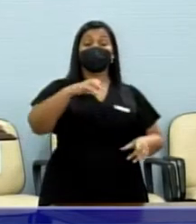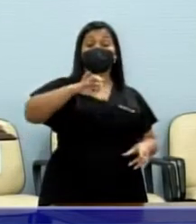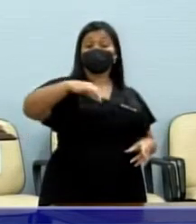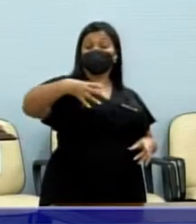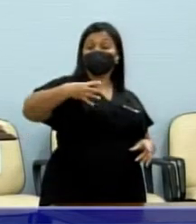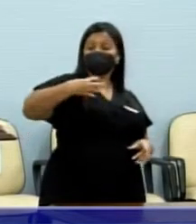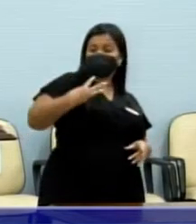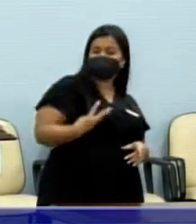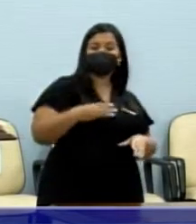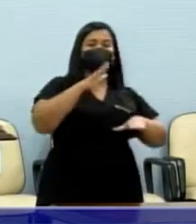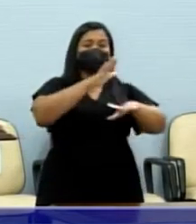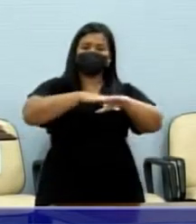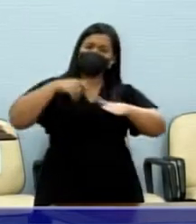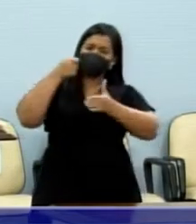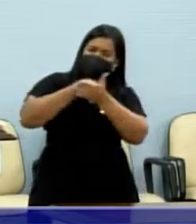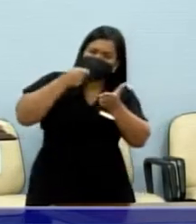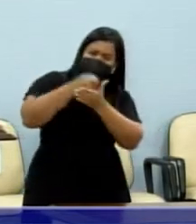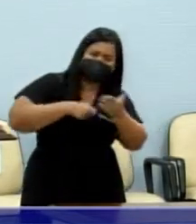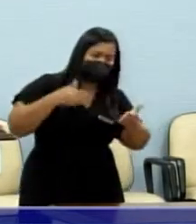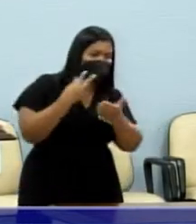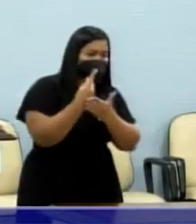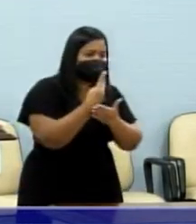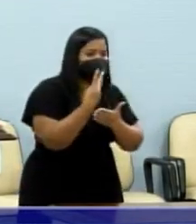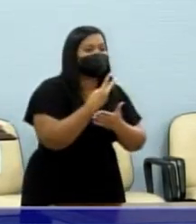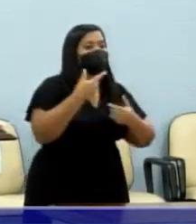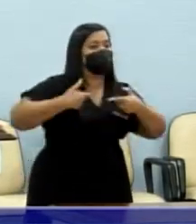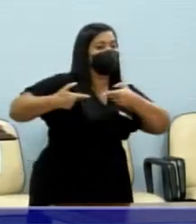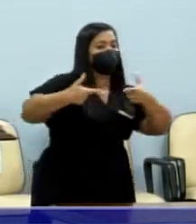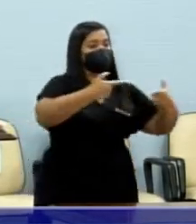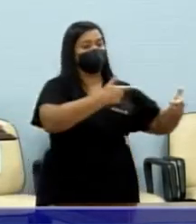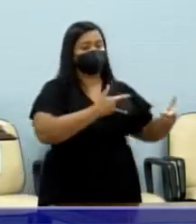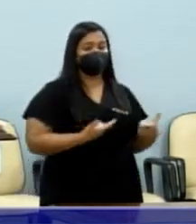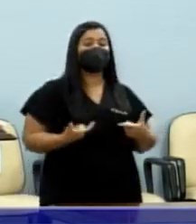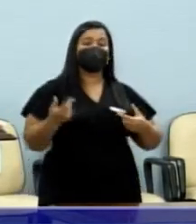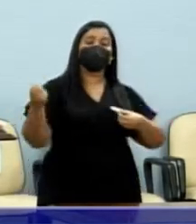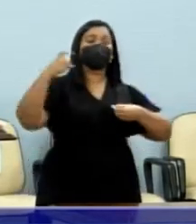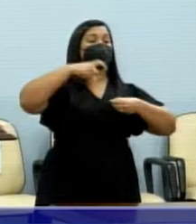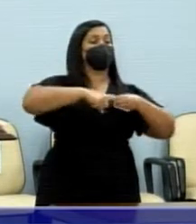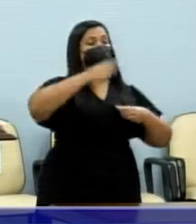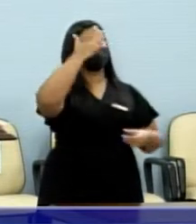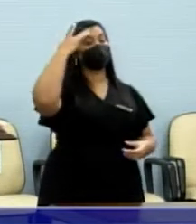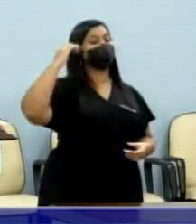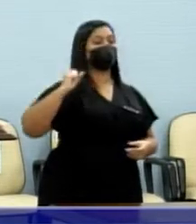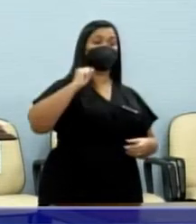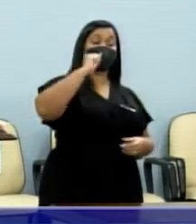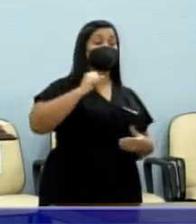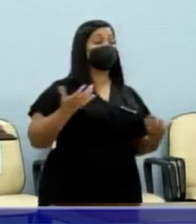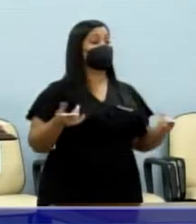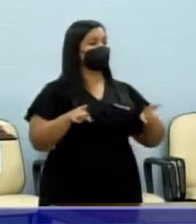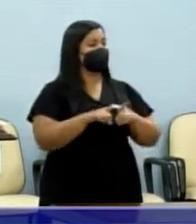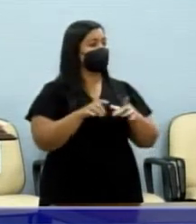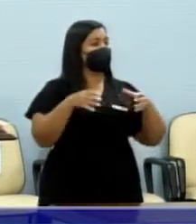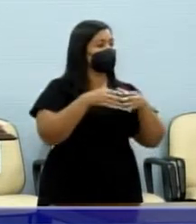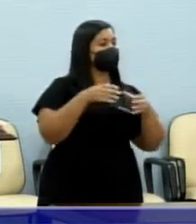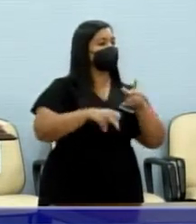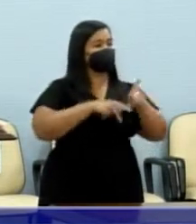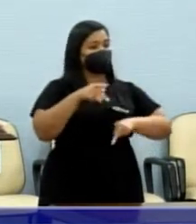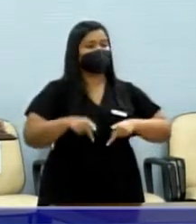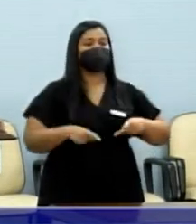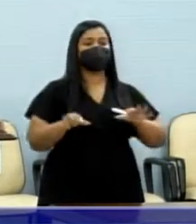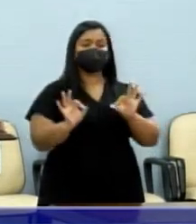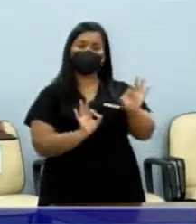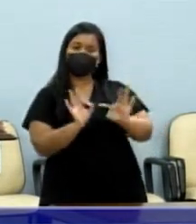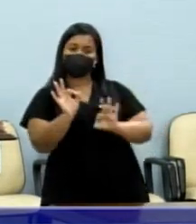foram convocados para lutar na Segunda Guerra Mundial. E vários deles lutaram e voltaram como grandes heróis. Os comitês populares, as